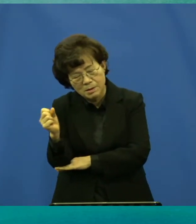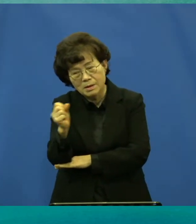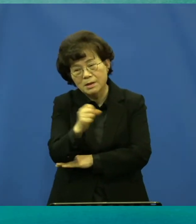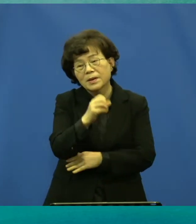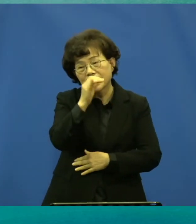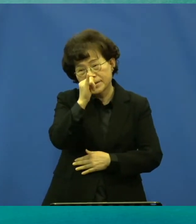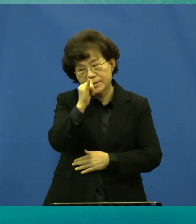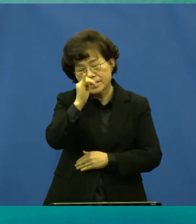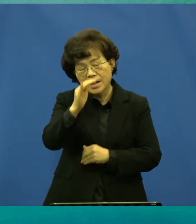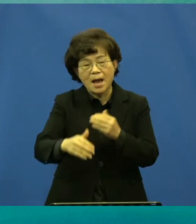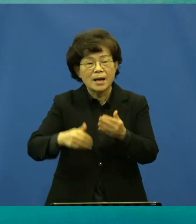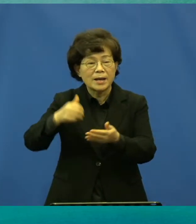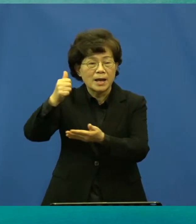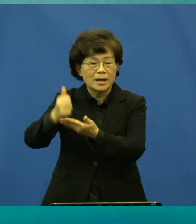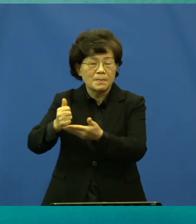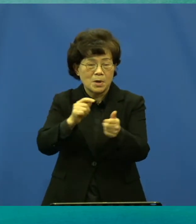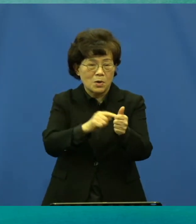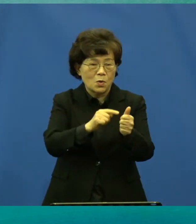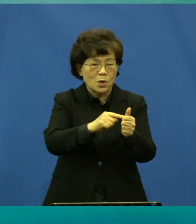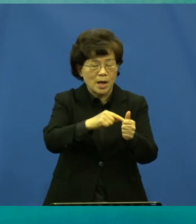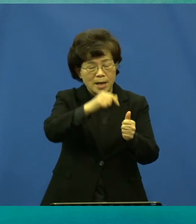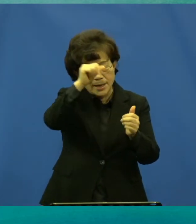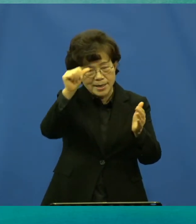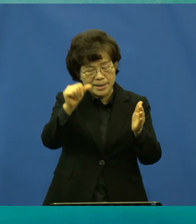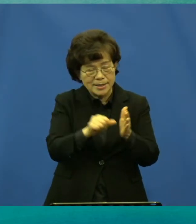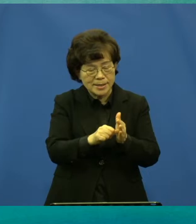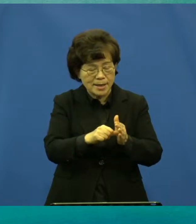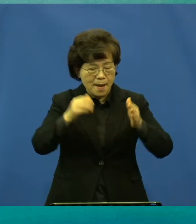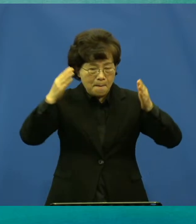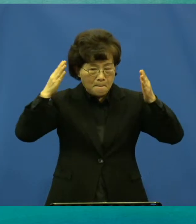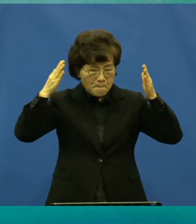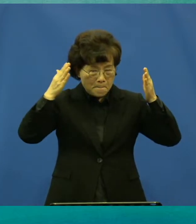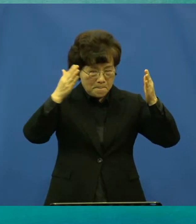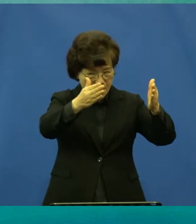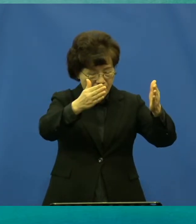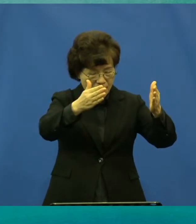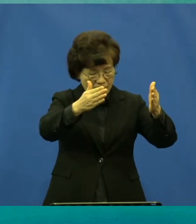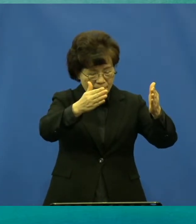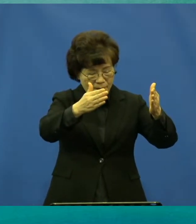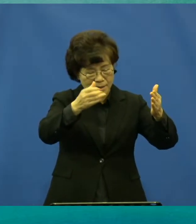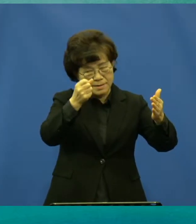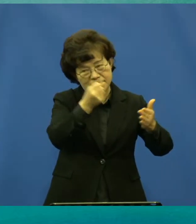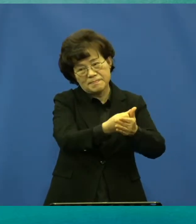그렇지만 하나님은 요나의 인생의 방향타를 딱 잡고 계십니다.